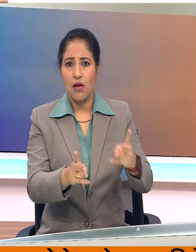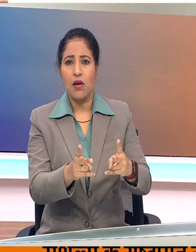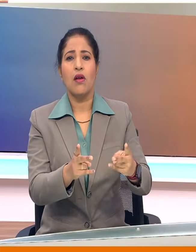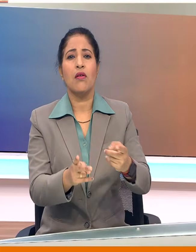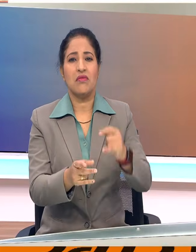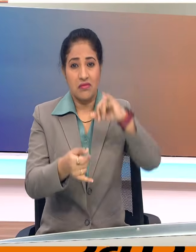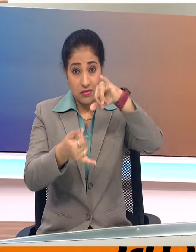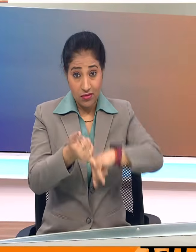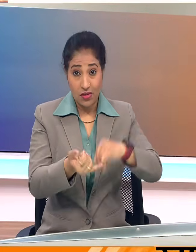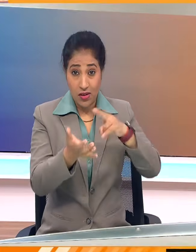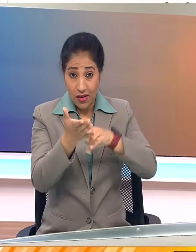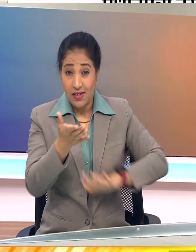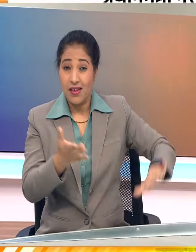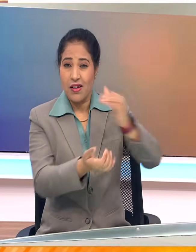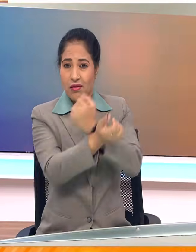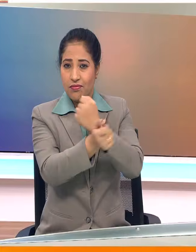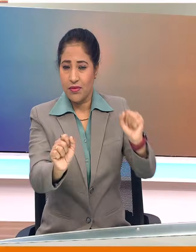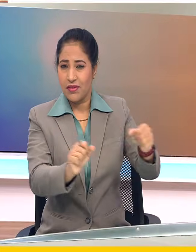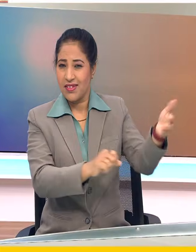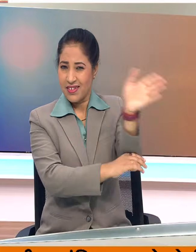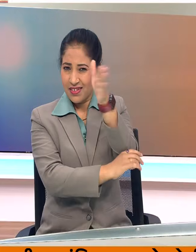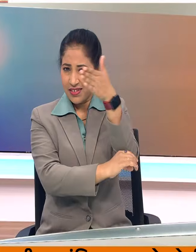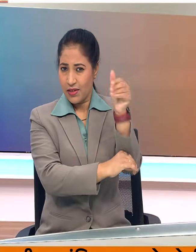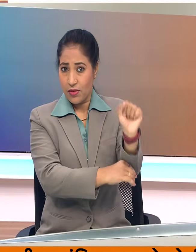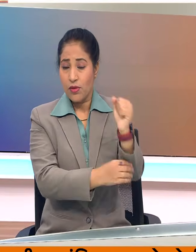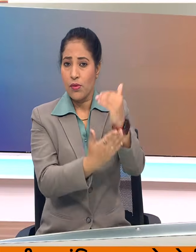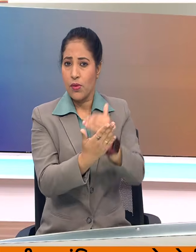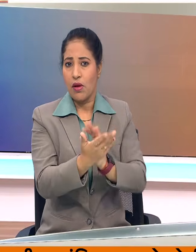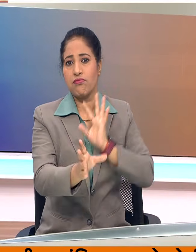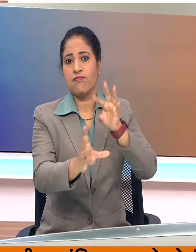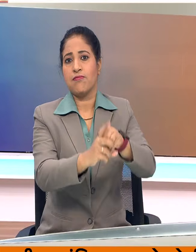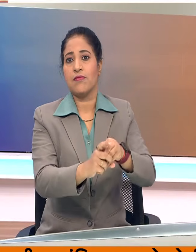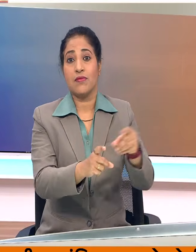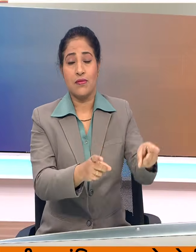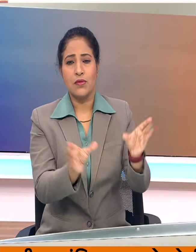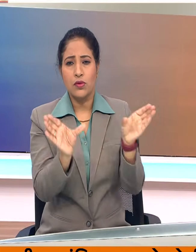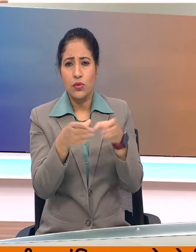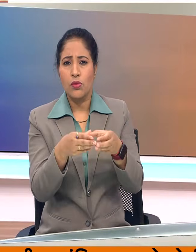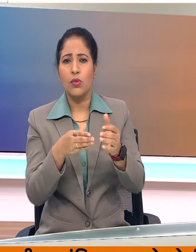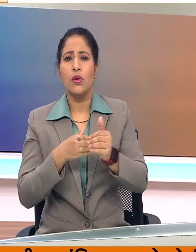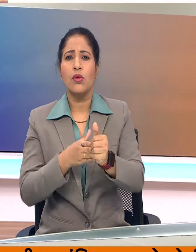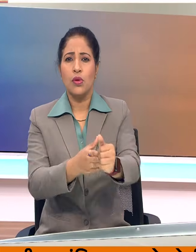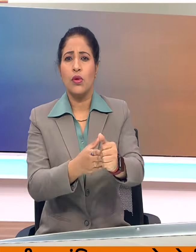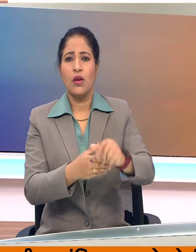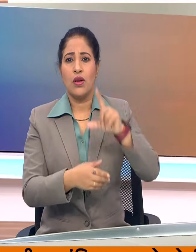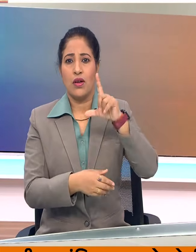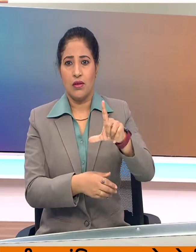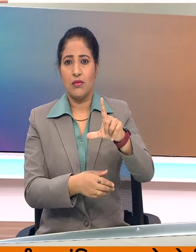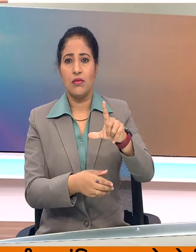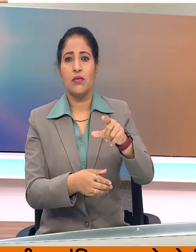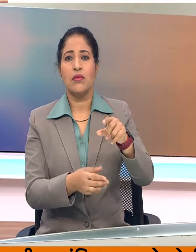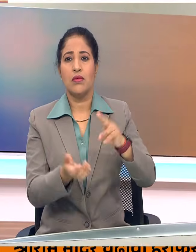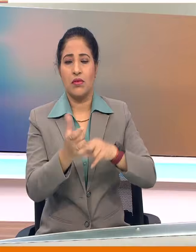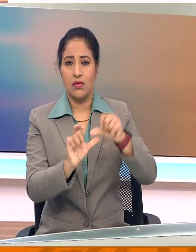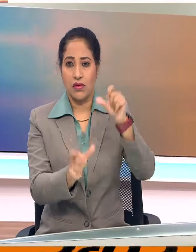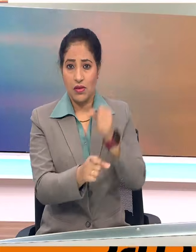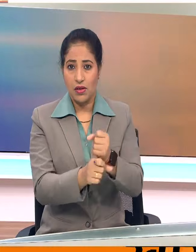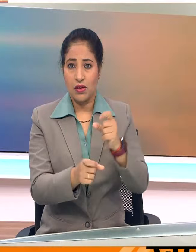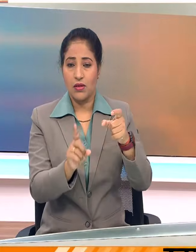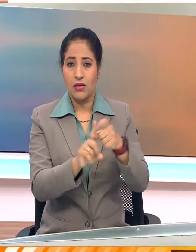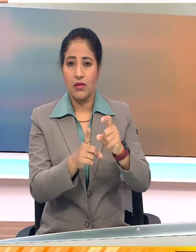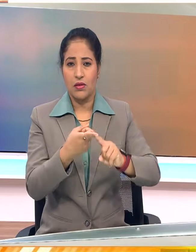की राष्ट्रीय दिवस परेड में हिस्सा लिया। इस टुकड़ी का नेतृत्व सब लेफ्टिनेंट नागदेव ने